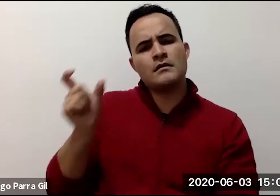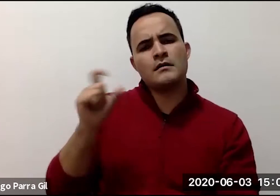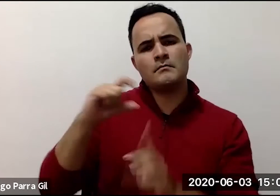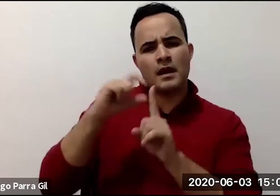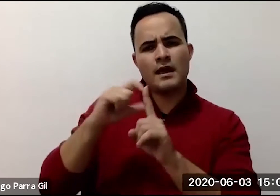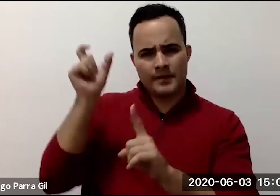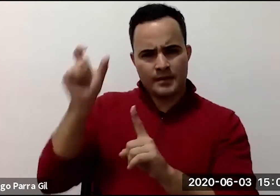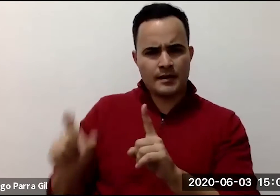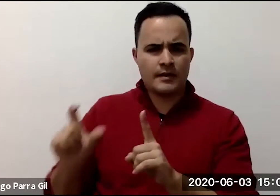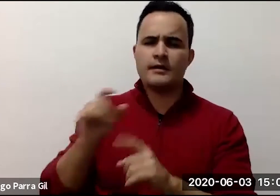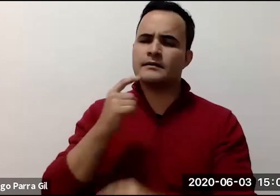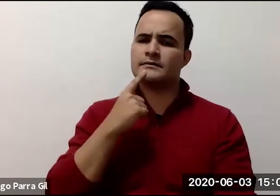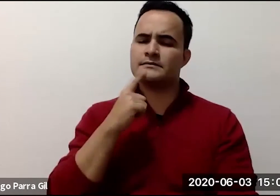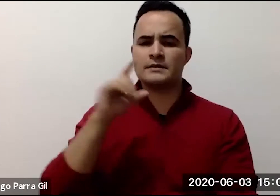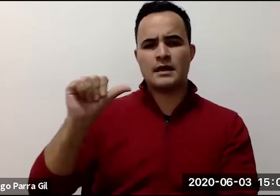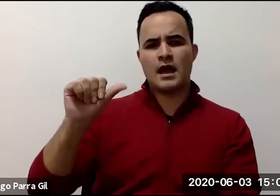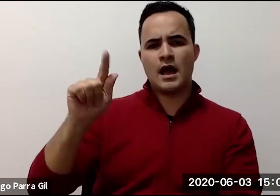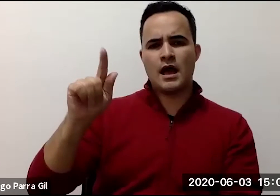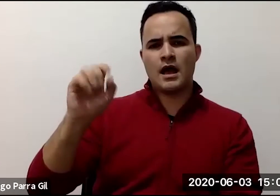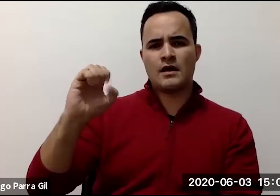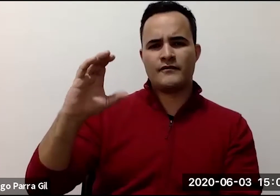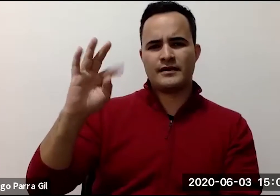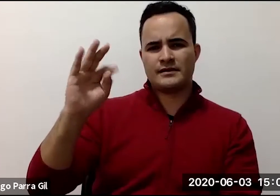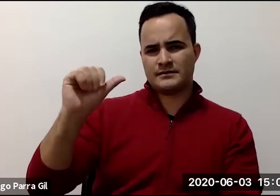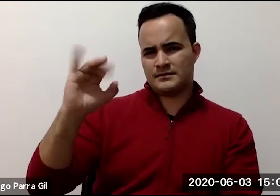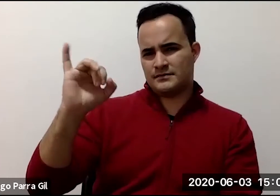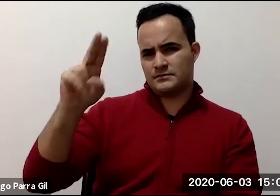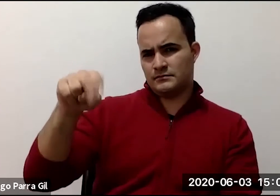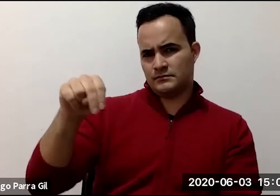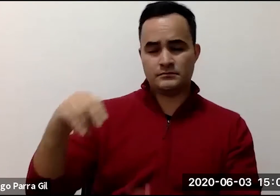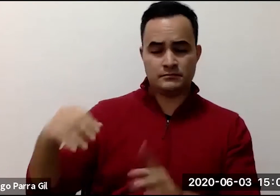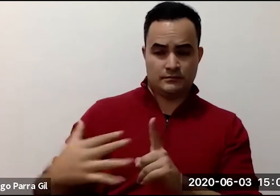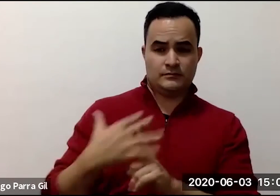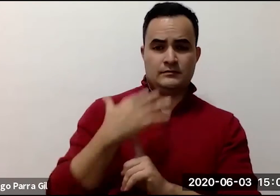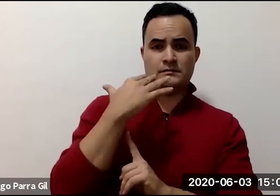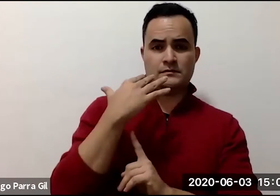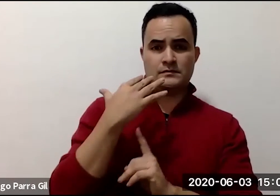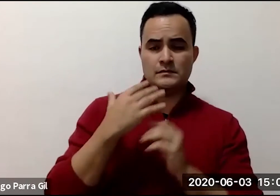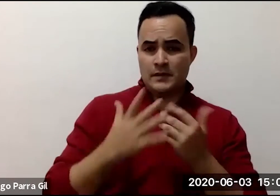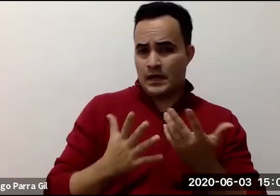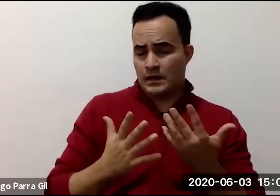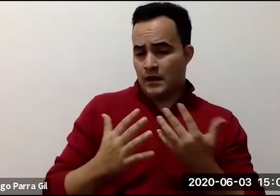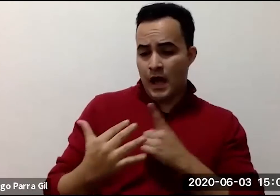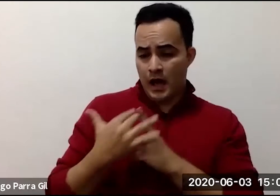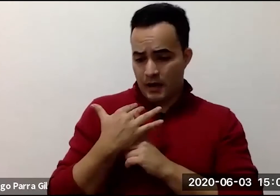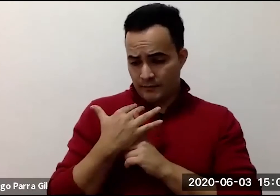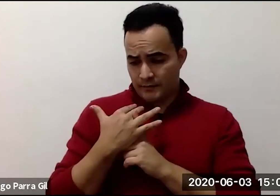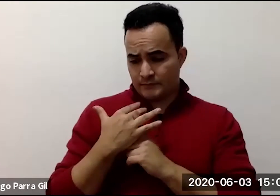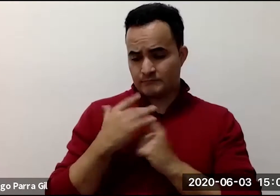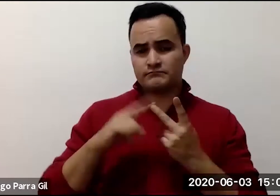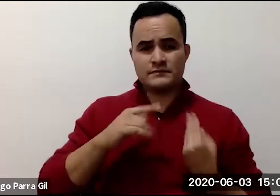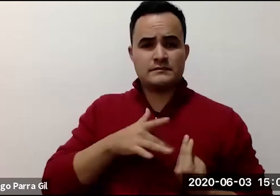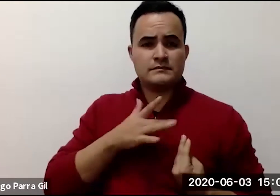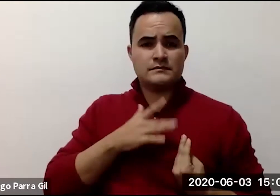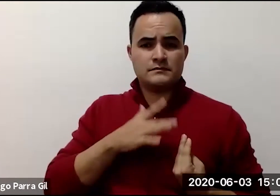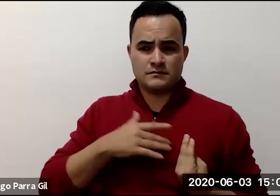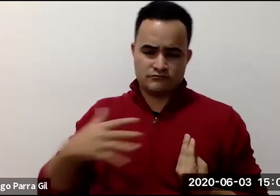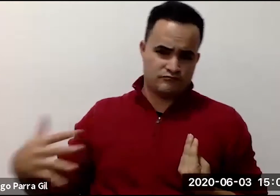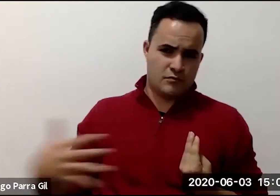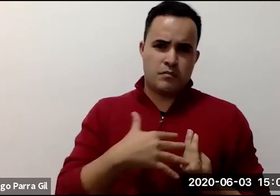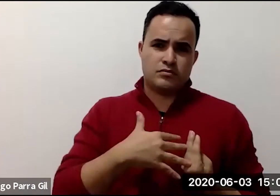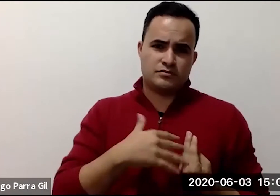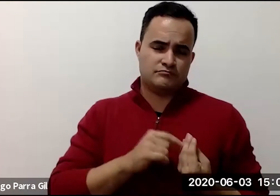cómo esto nos mueve, no solo nos afecta, sino que nos mueve nuestras emociones.